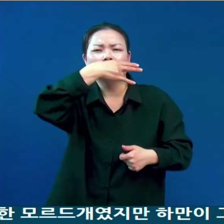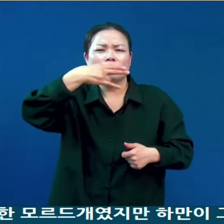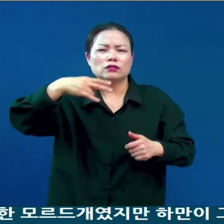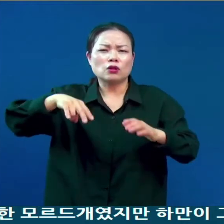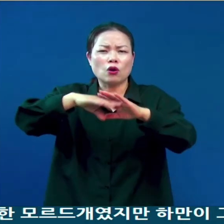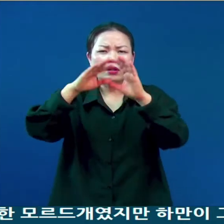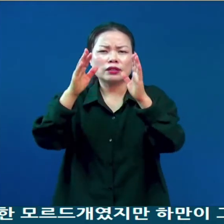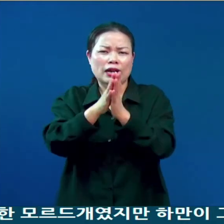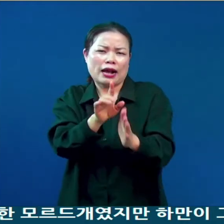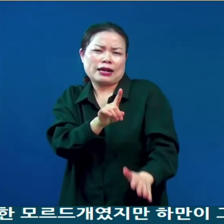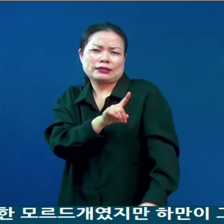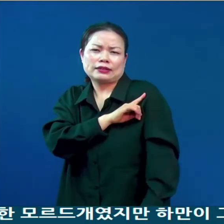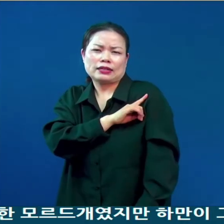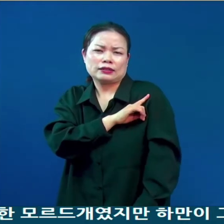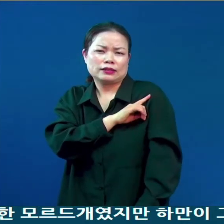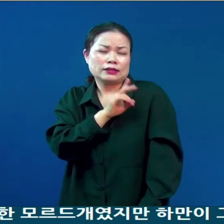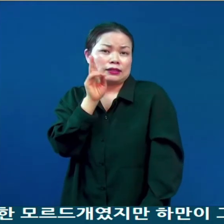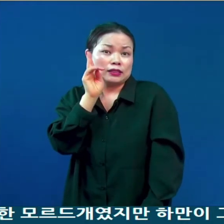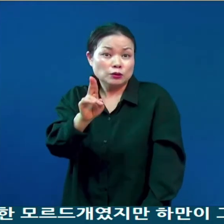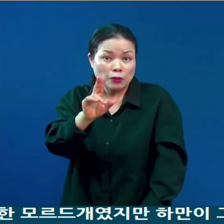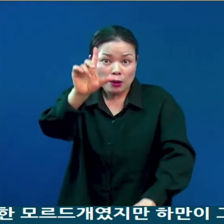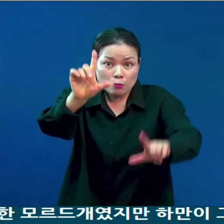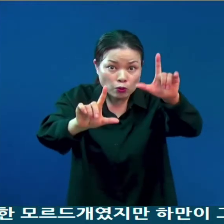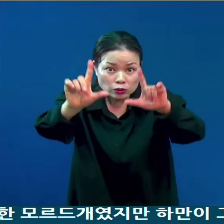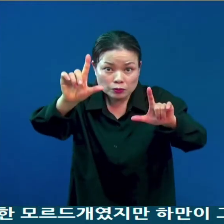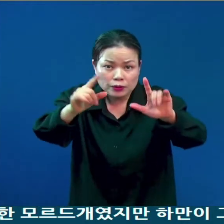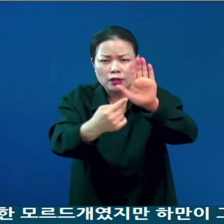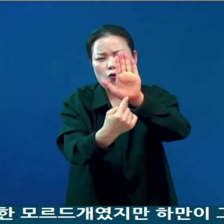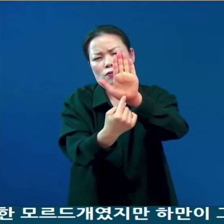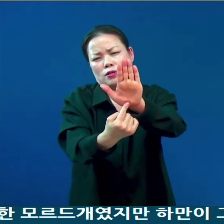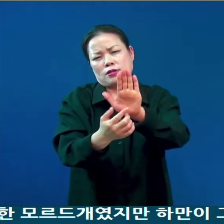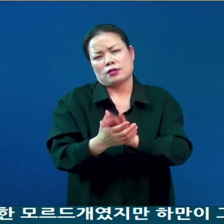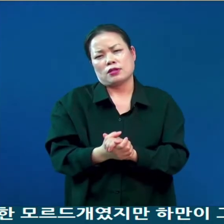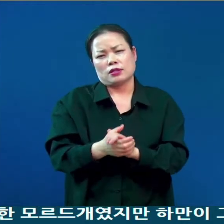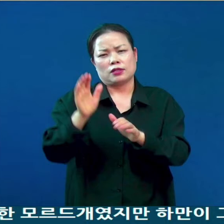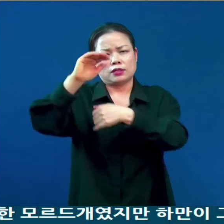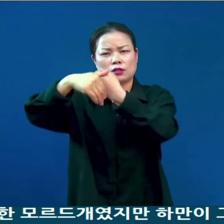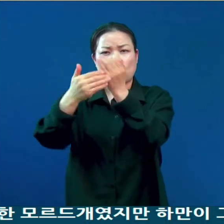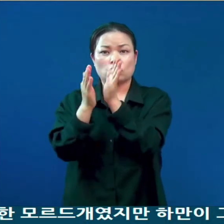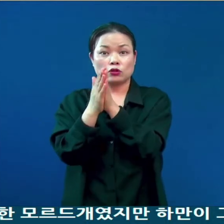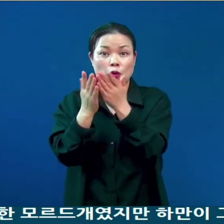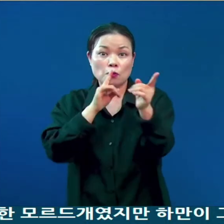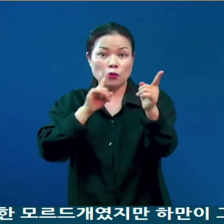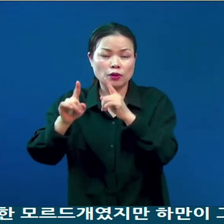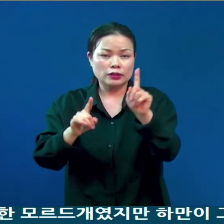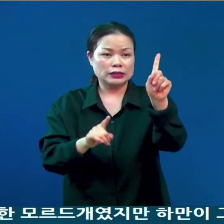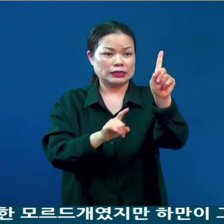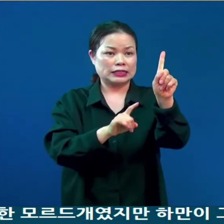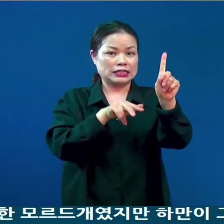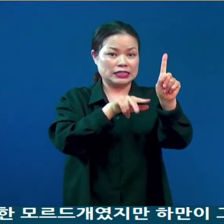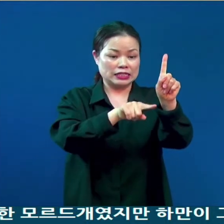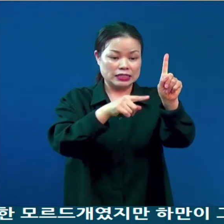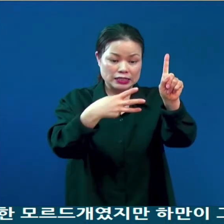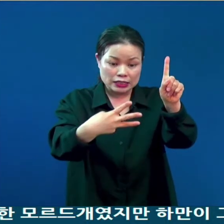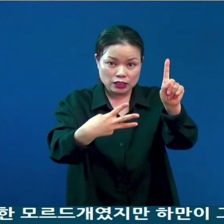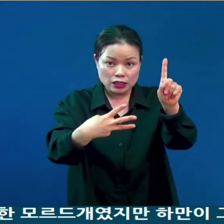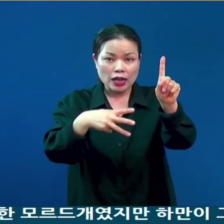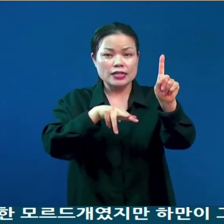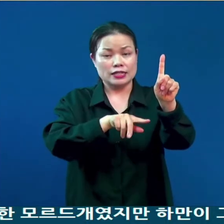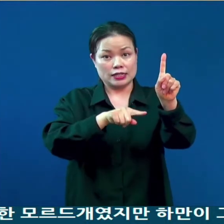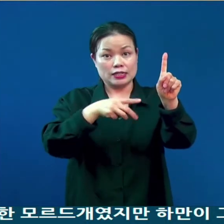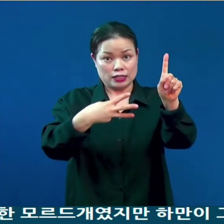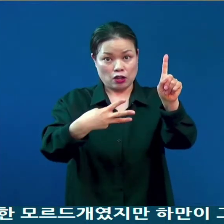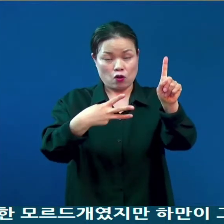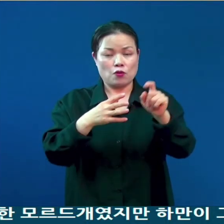어쩌면 가장 극적인 장면이 본문에 등장하죠. 성경은 오늘 말씀 1절에 보시면 우리 1절 한번